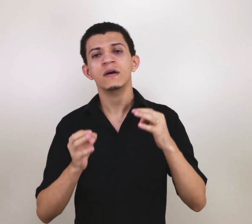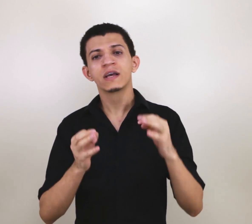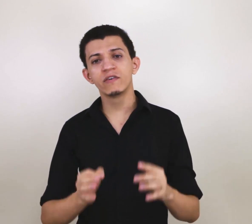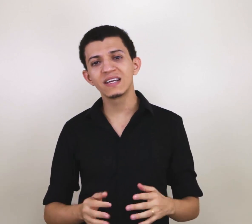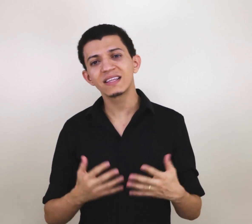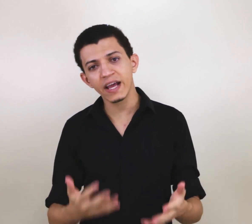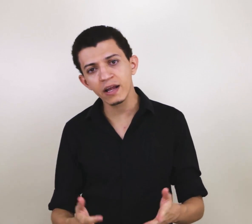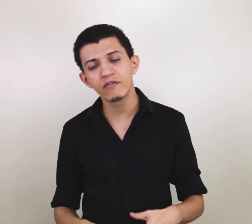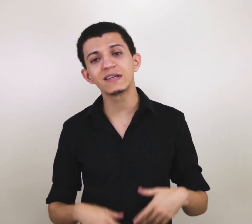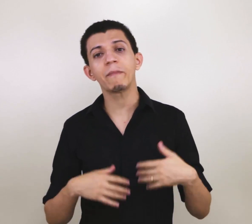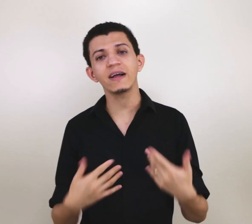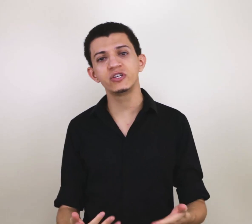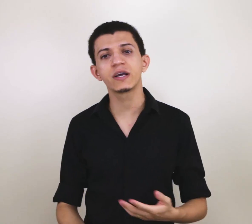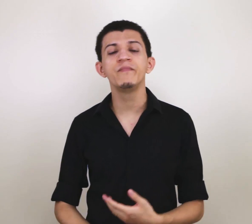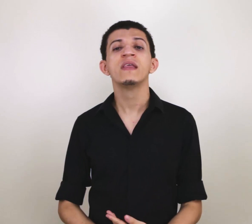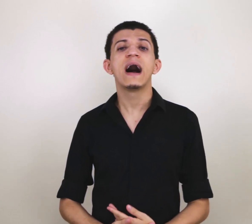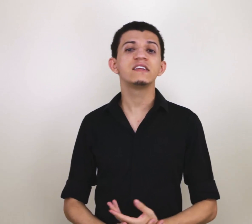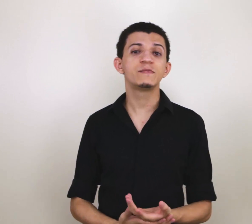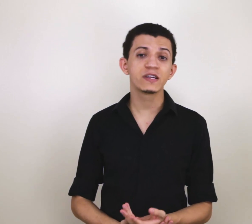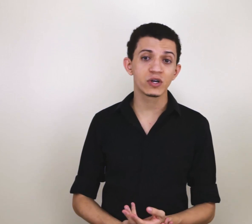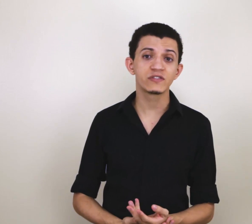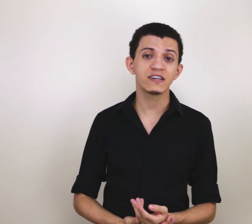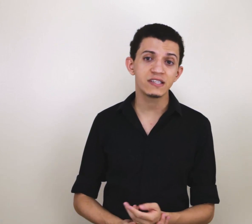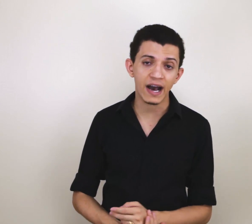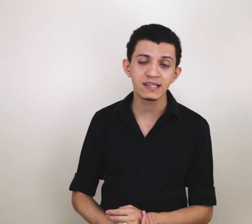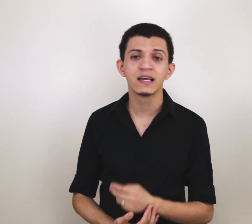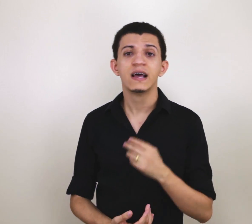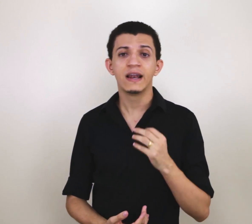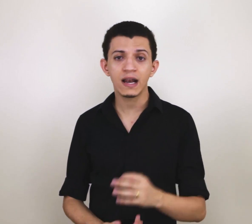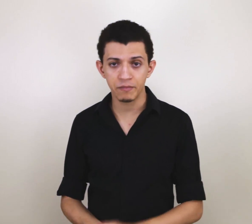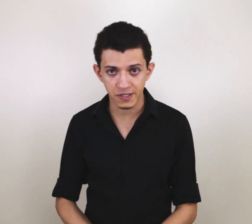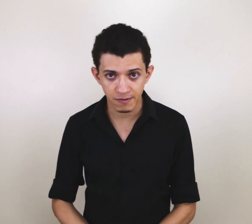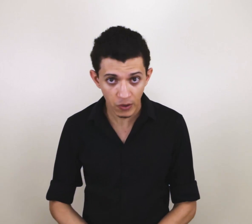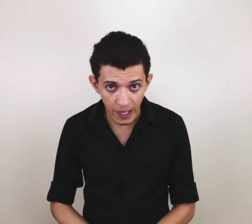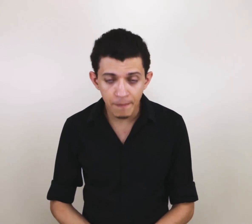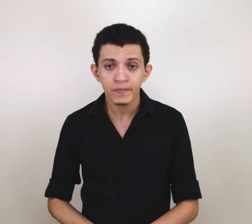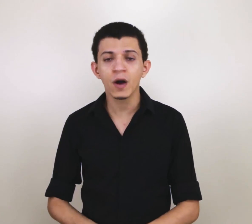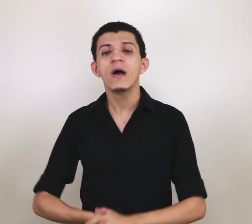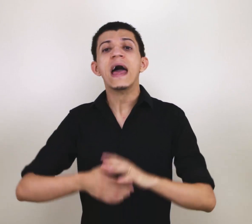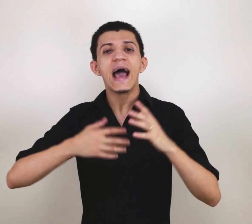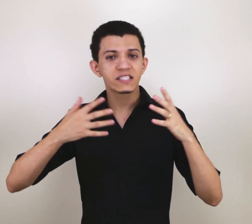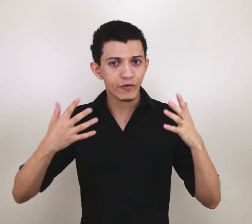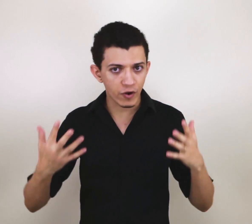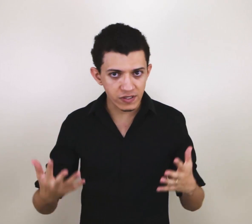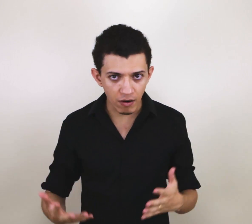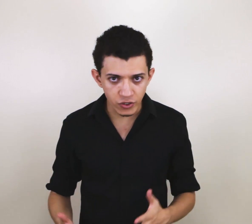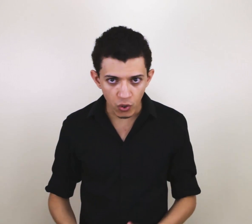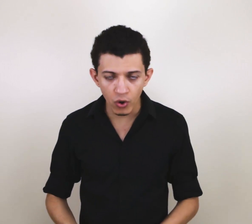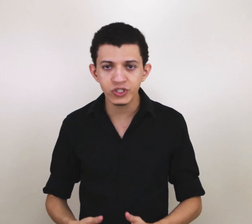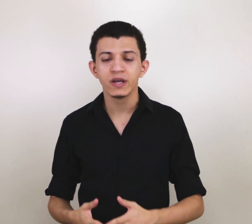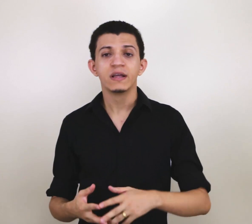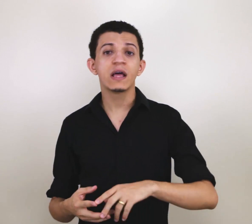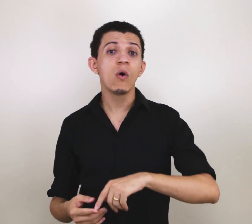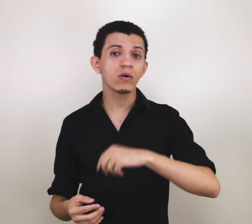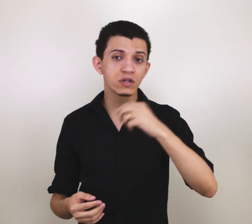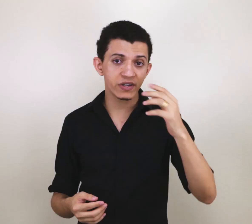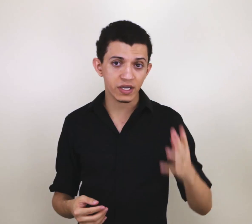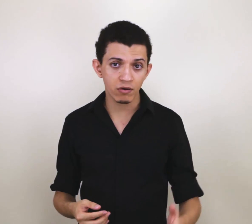que você treine, que você pratique as expressões faciais na Libras, ok? Então, essa foi a nossa aula de hoje. Tem outros vídeos aqui no